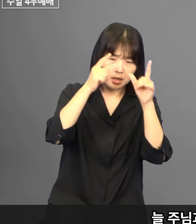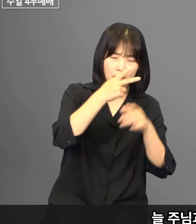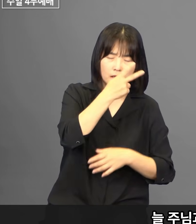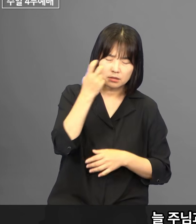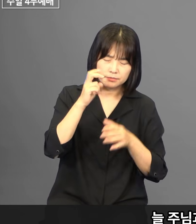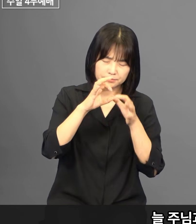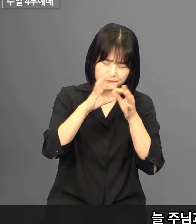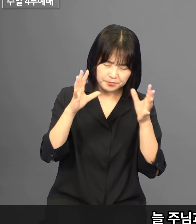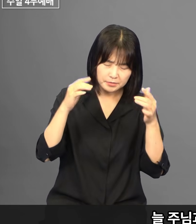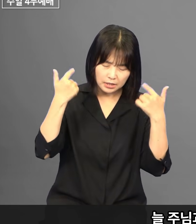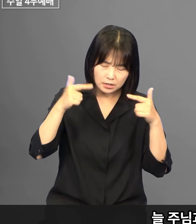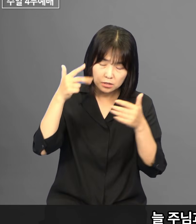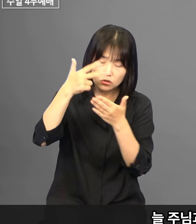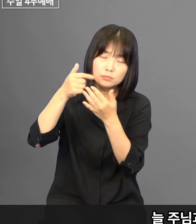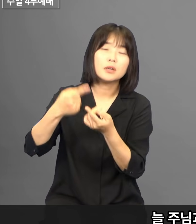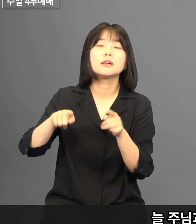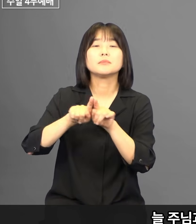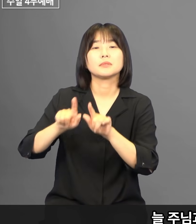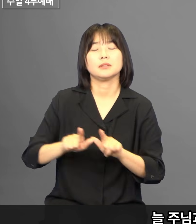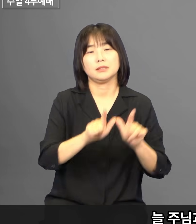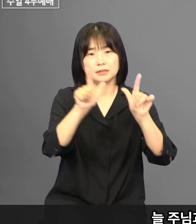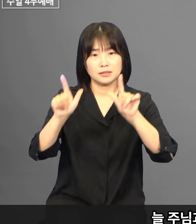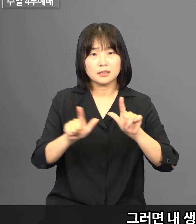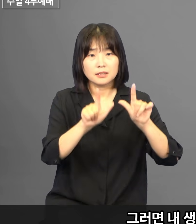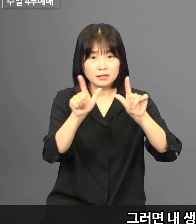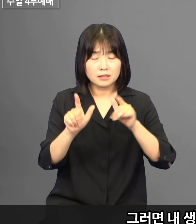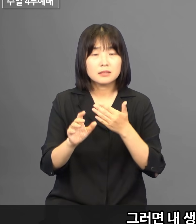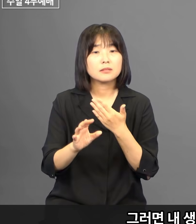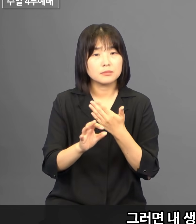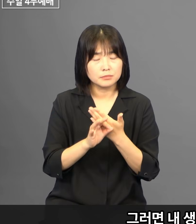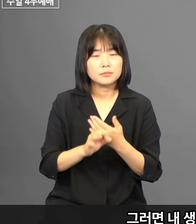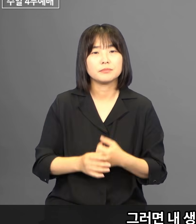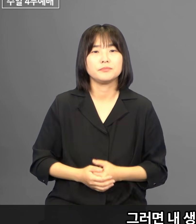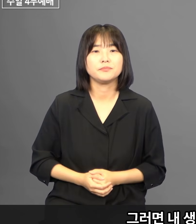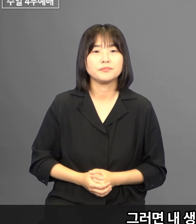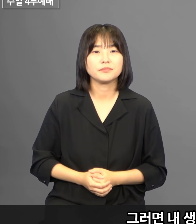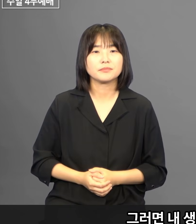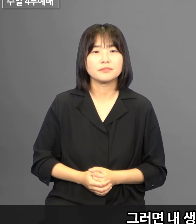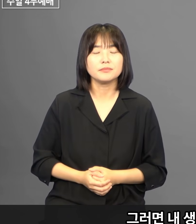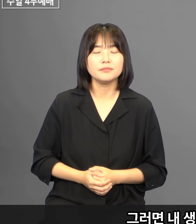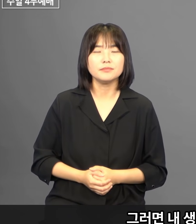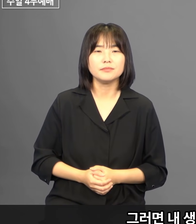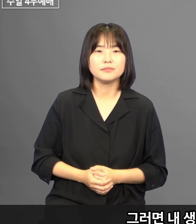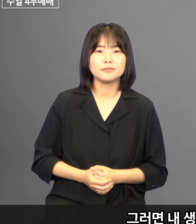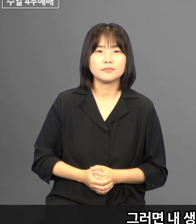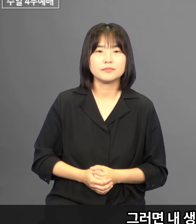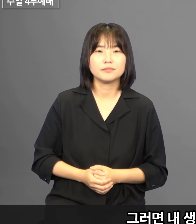늘 주님과 함께 살게 되면, 그러면 내